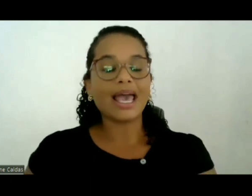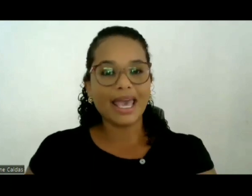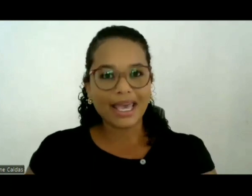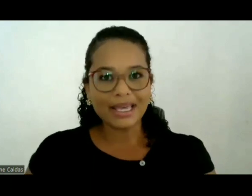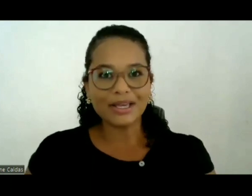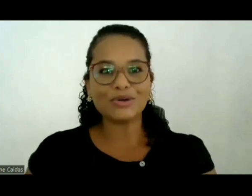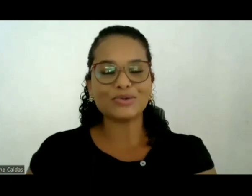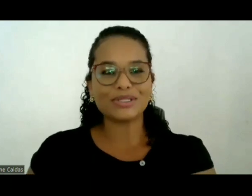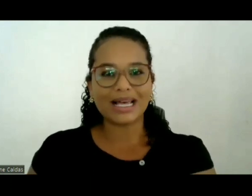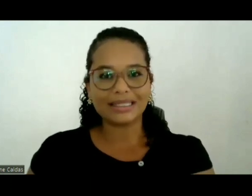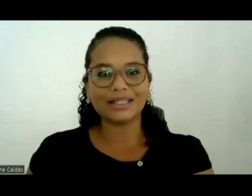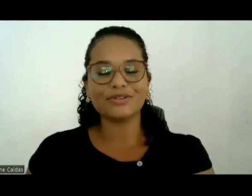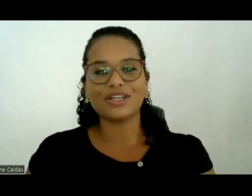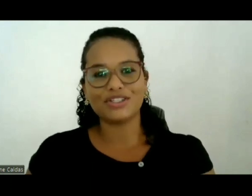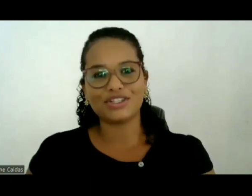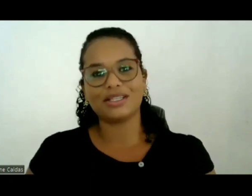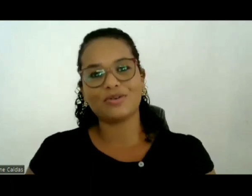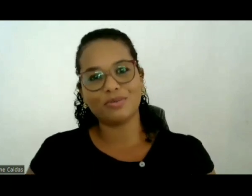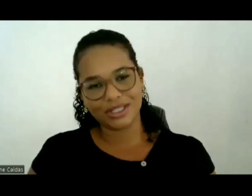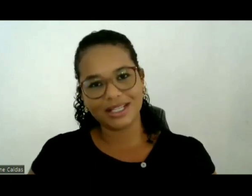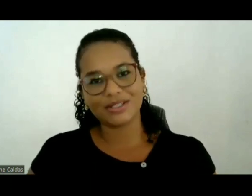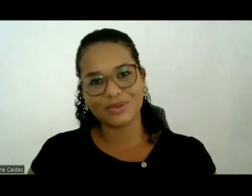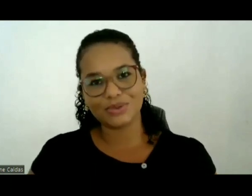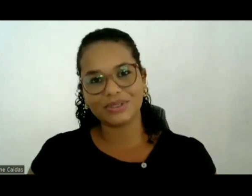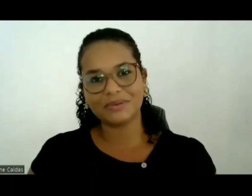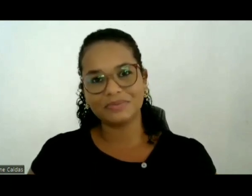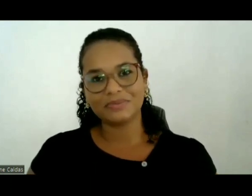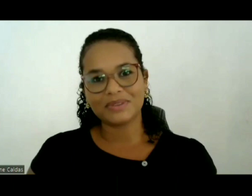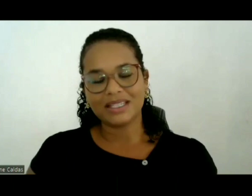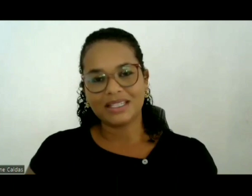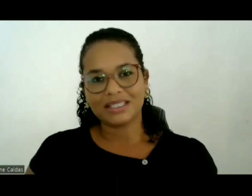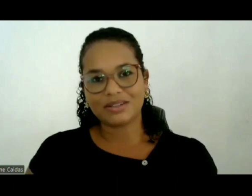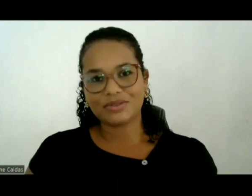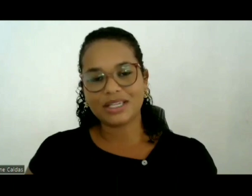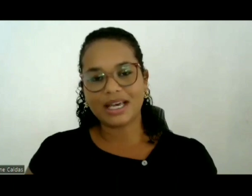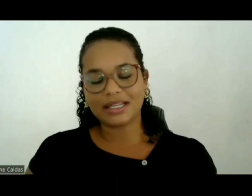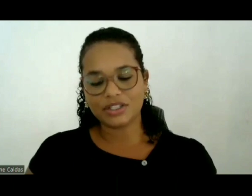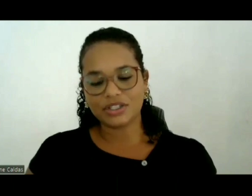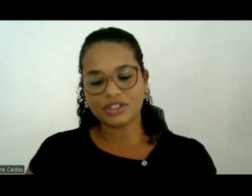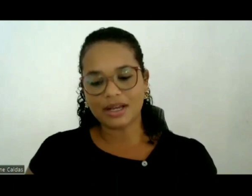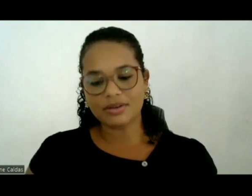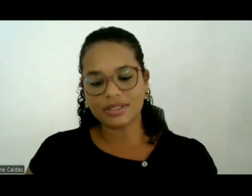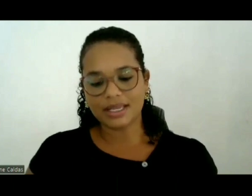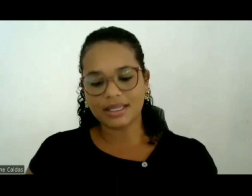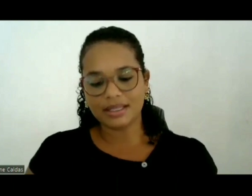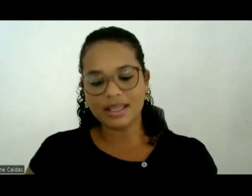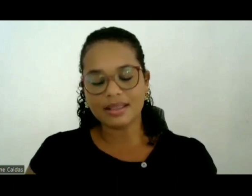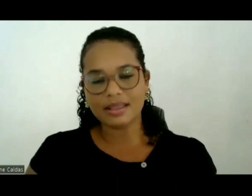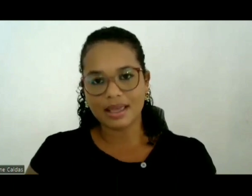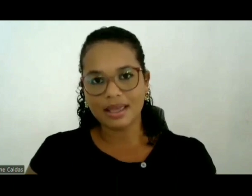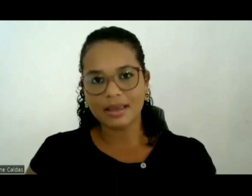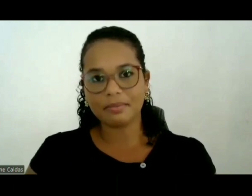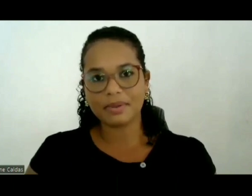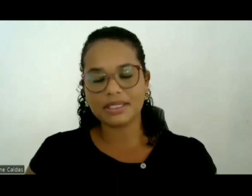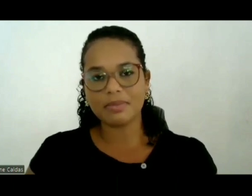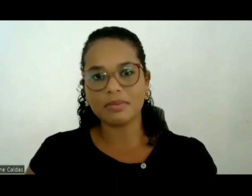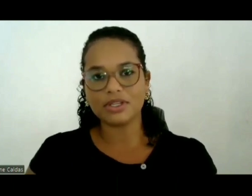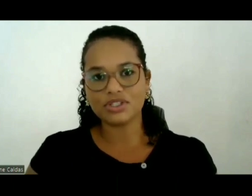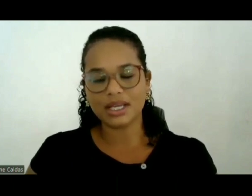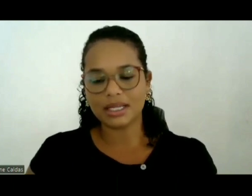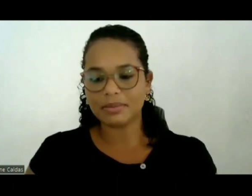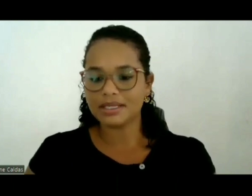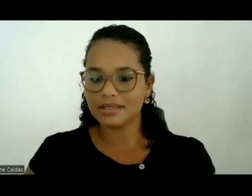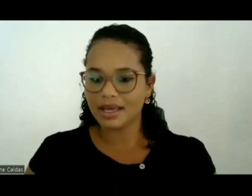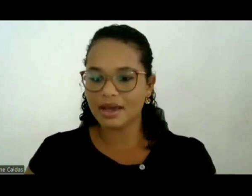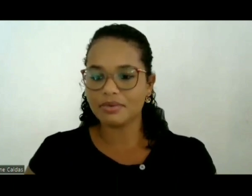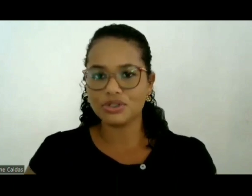Libras é usada no dia a dia da comunidade surda. Então, de cara, a gente já consegue entender,